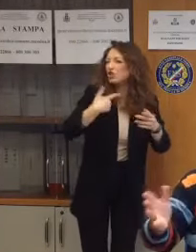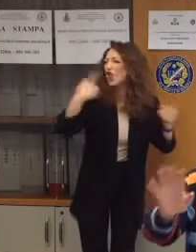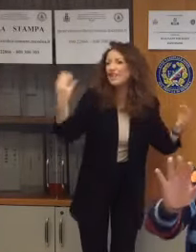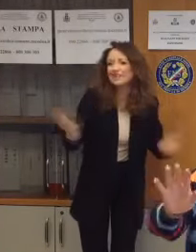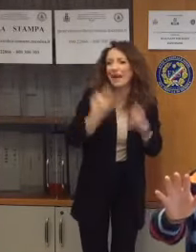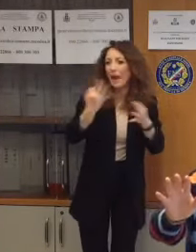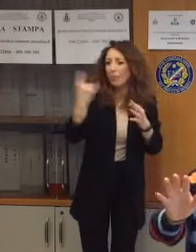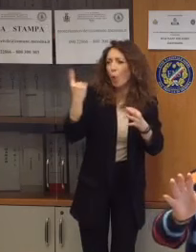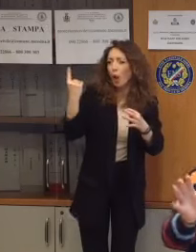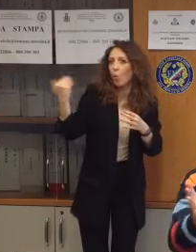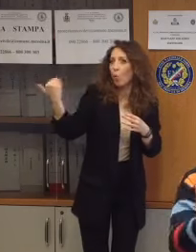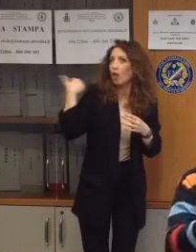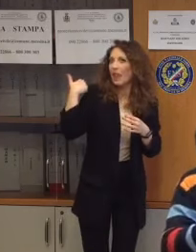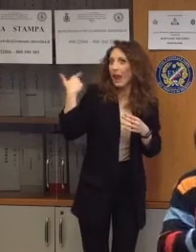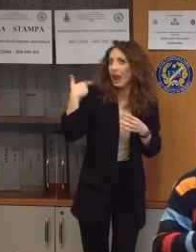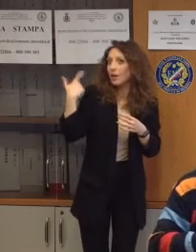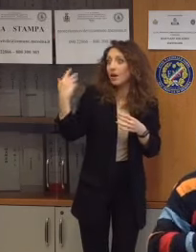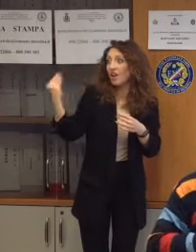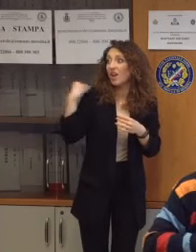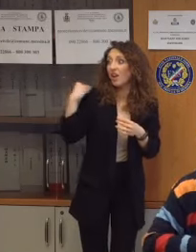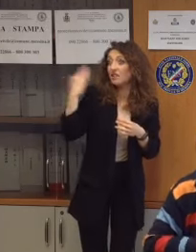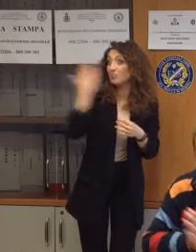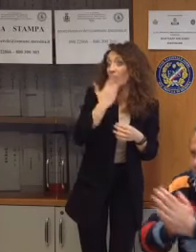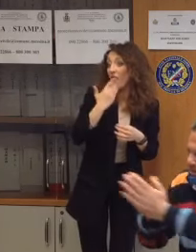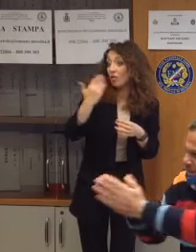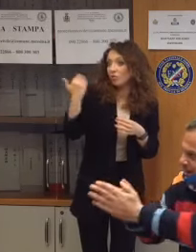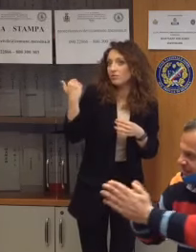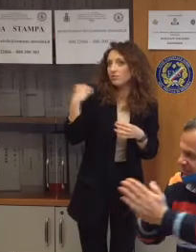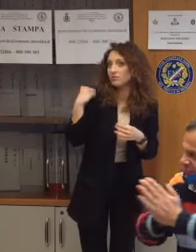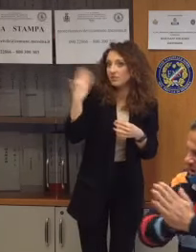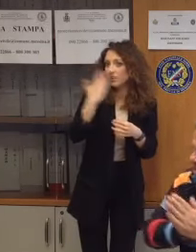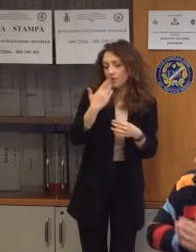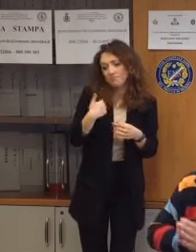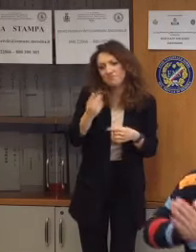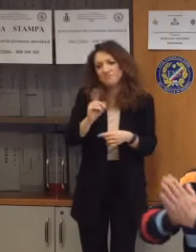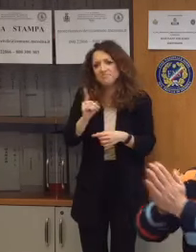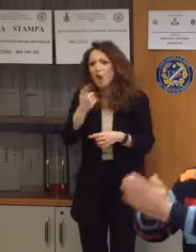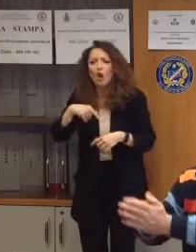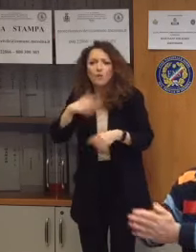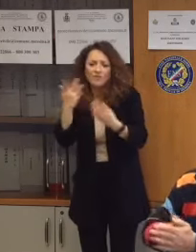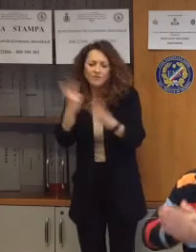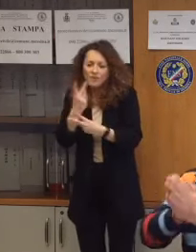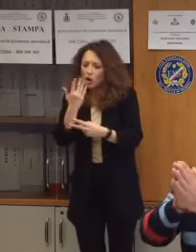ha sbagliato. Io non è che voglio che mi dite pure bravo, che dite bravo all'assessore Calafiore,